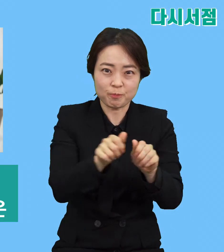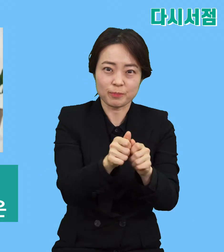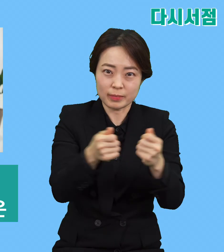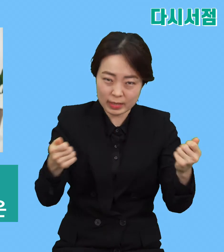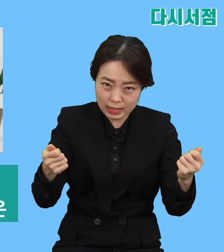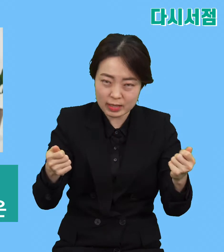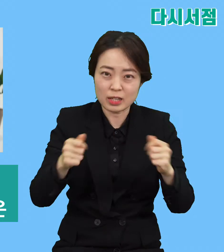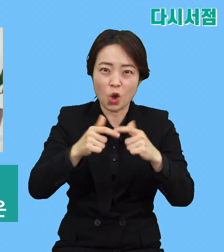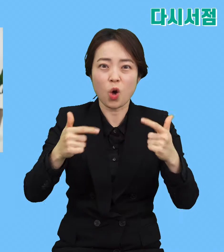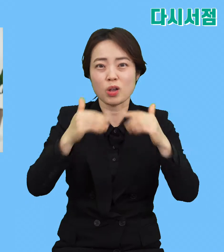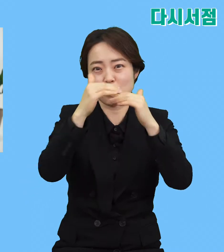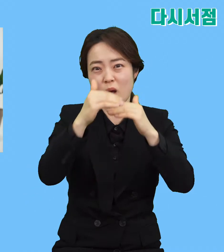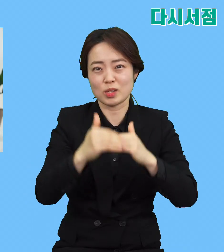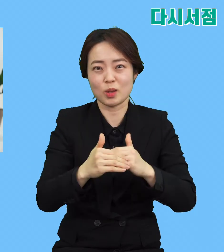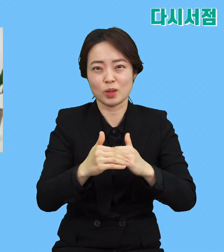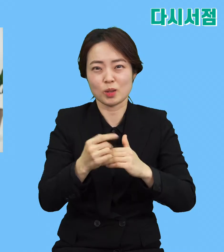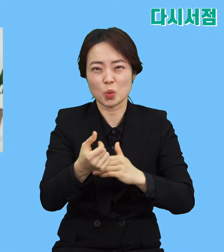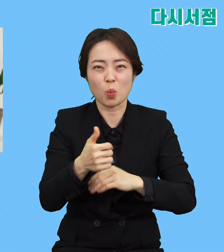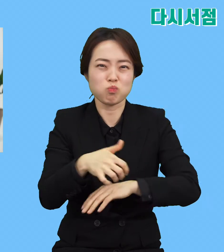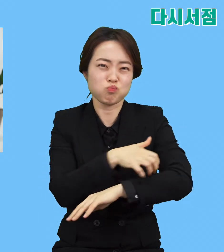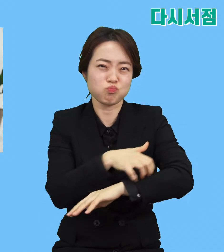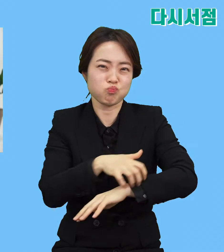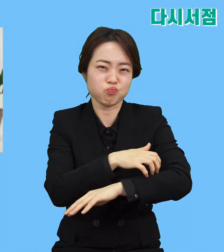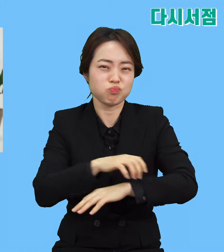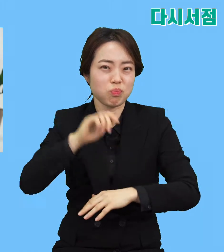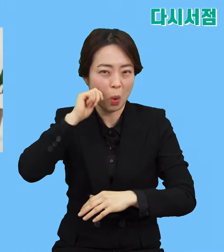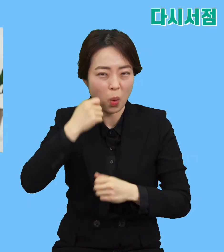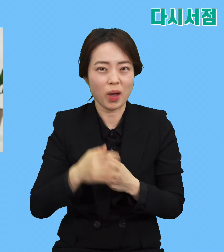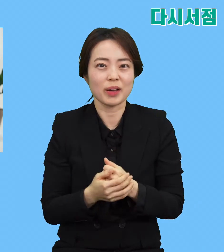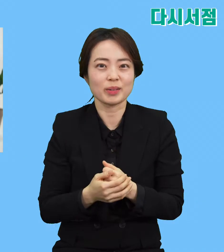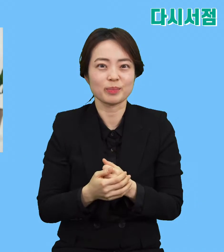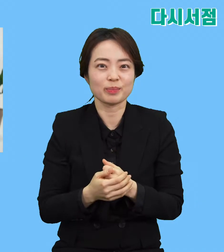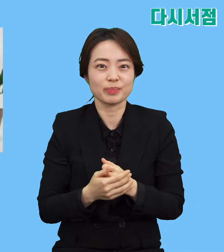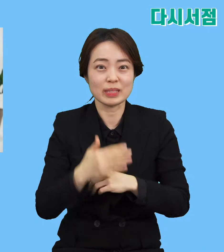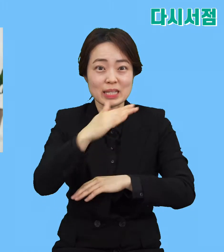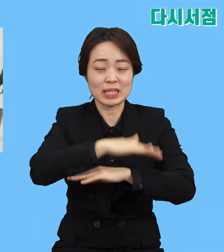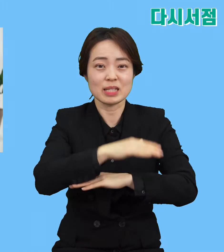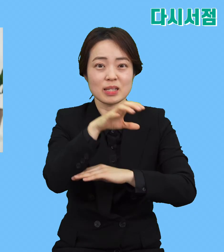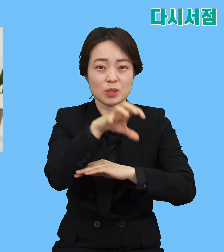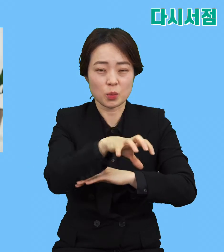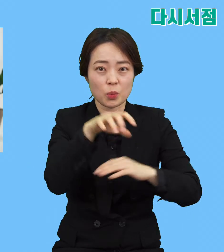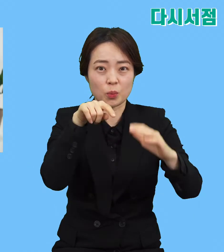수 있게 하는 그 과정은 조금 번거롭죠. 그래서 인쇄소를